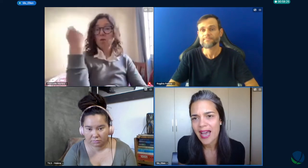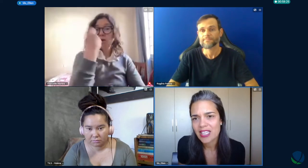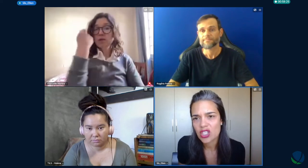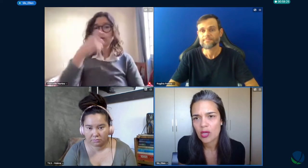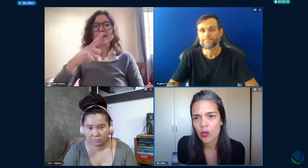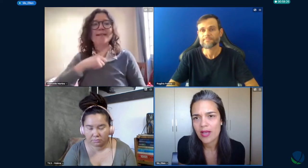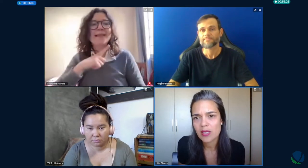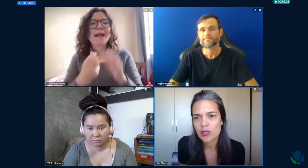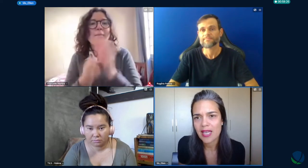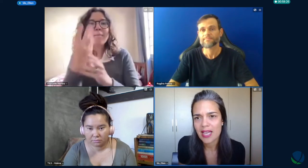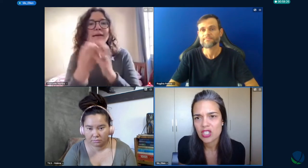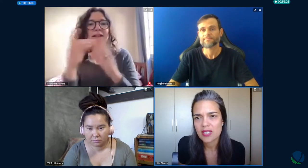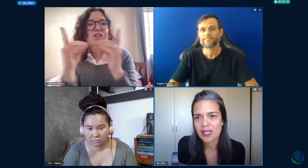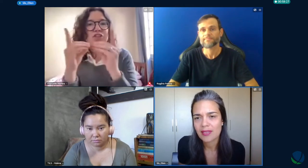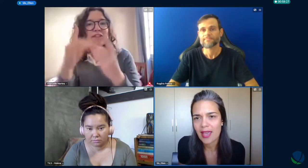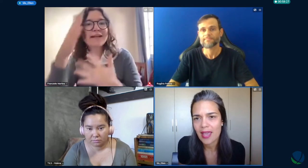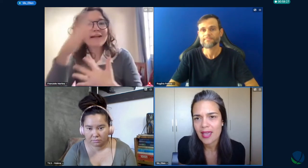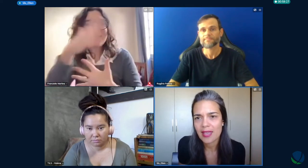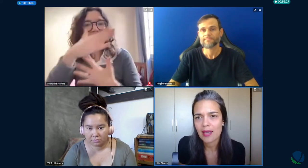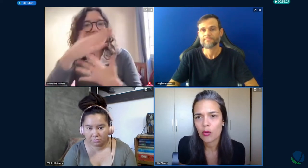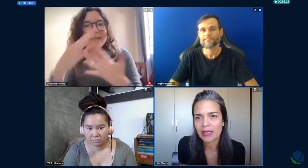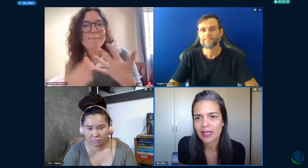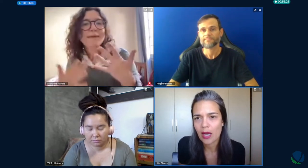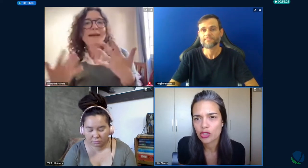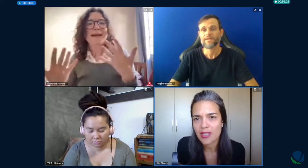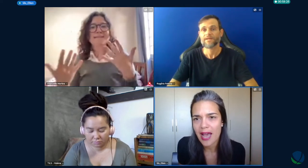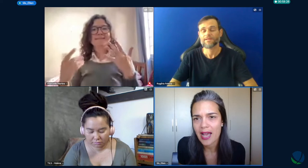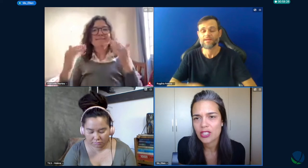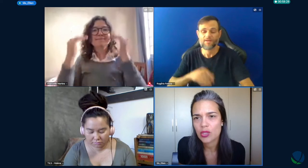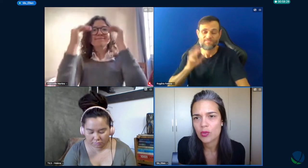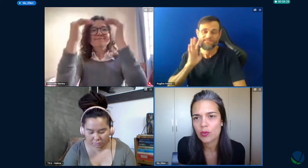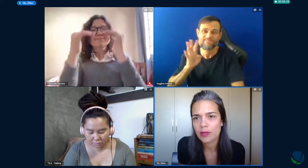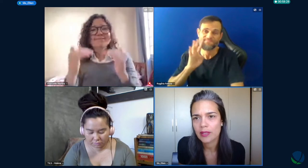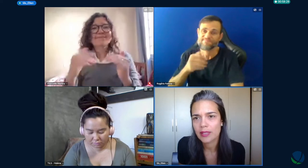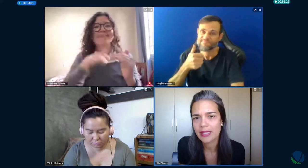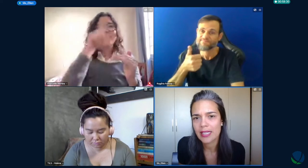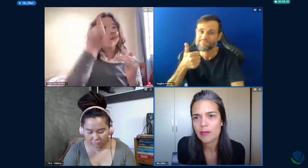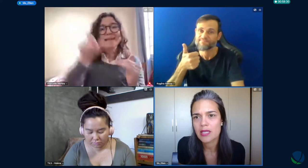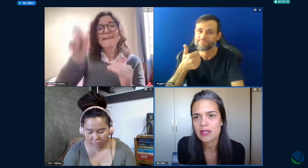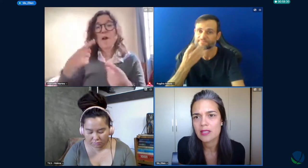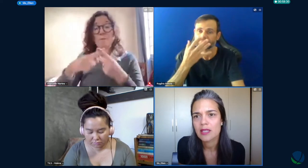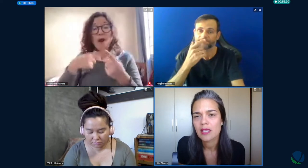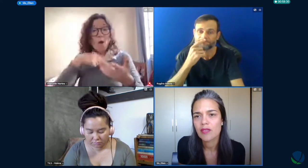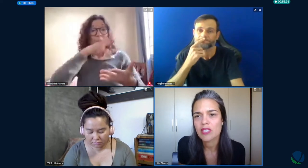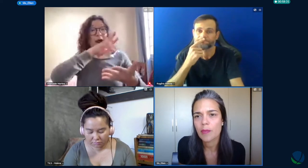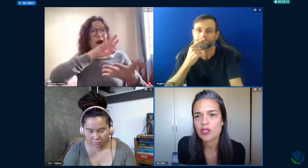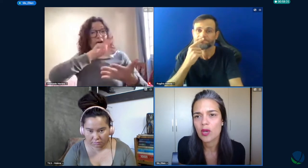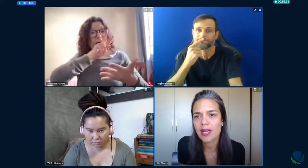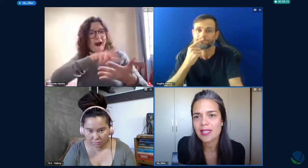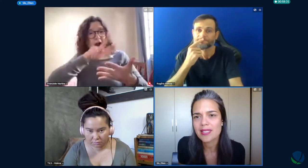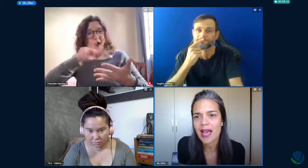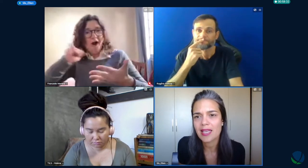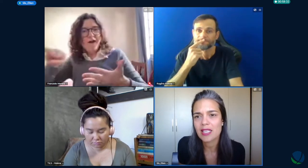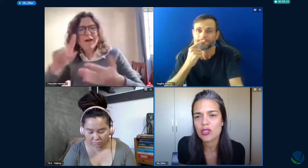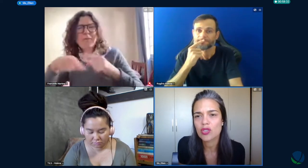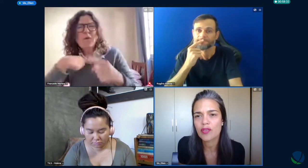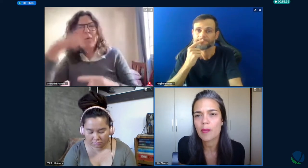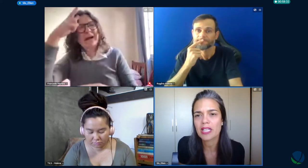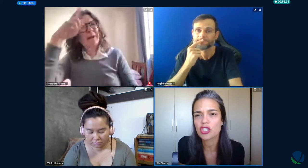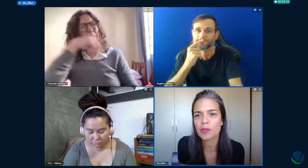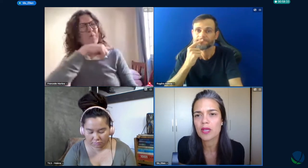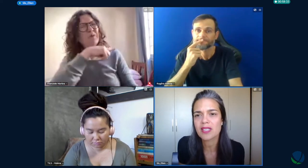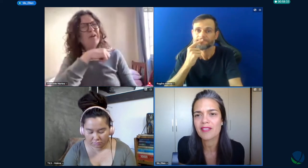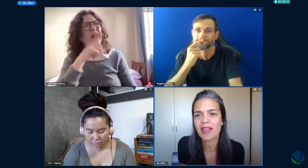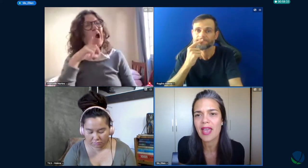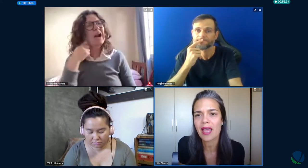o site, quais são os sites que tem, o material didático e Libras, que você possa organizar isso de